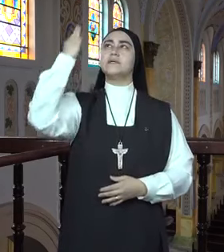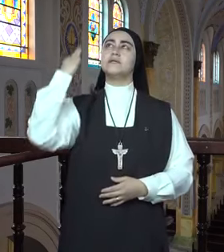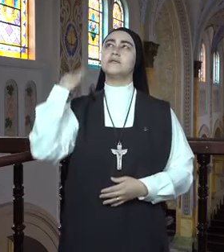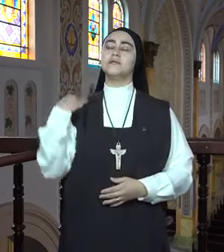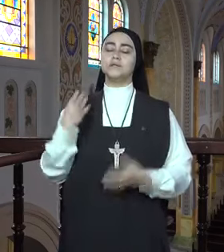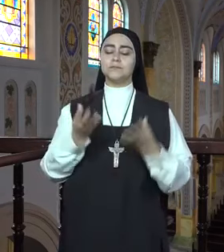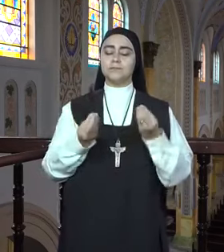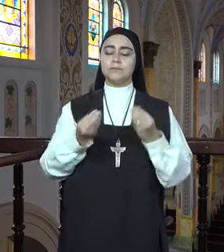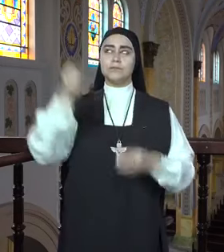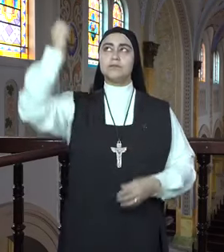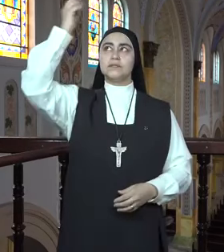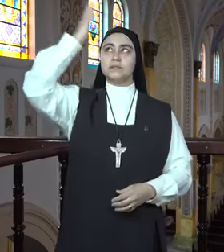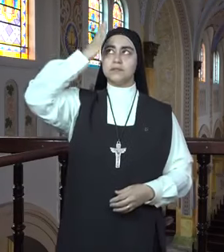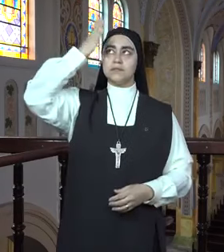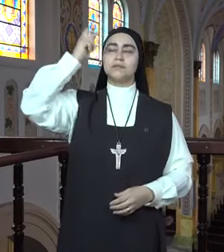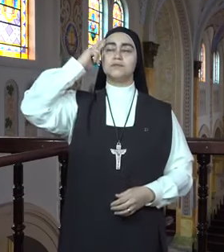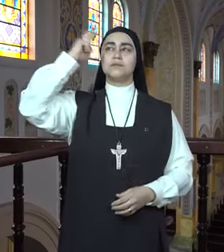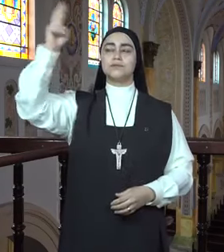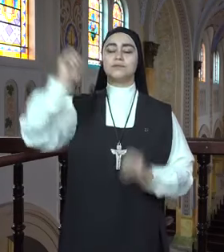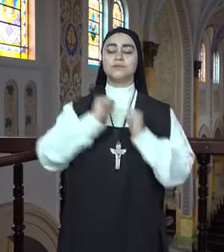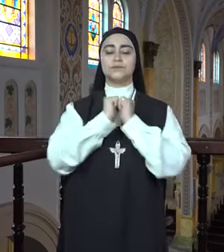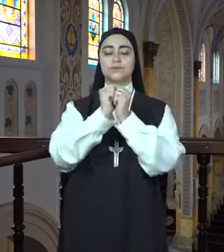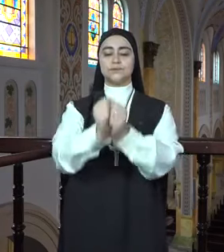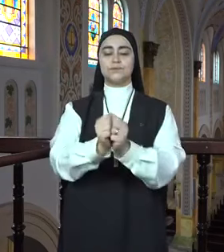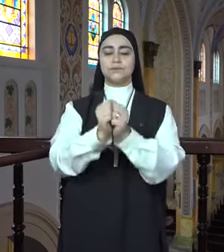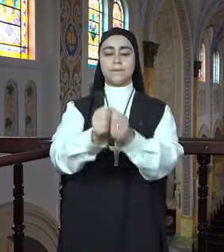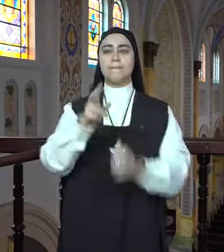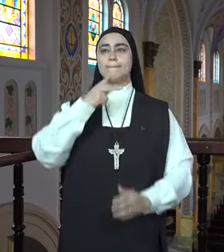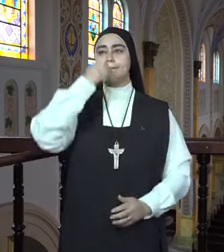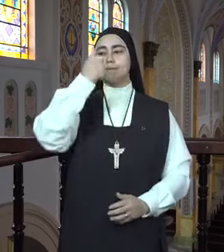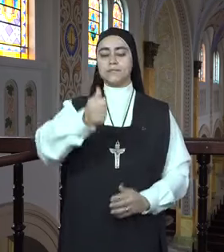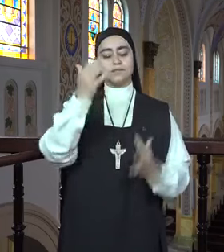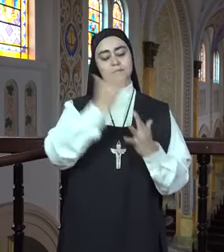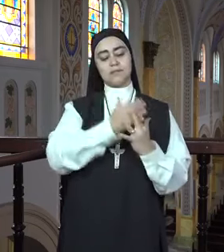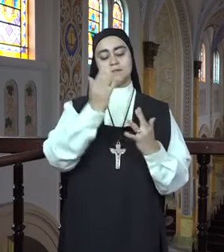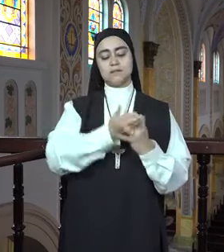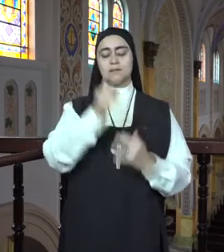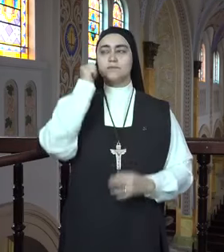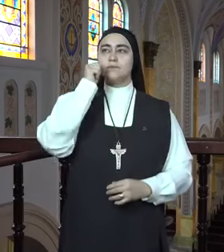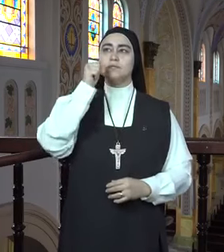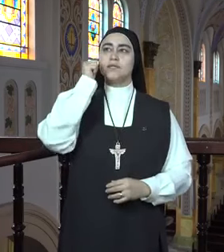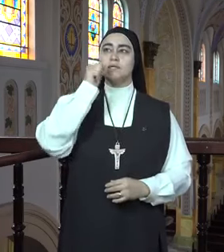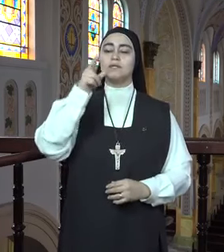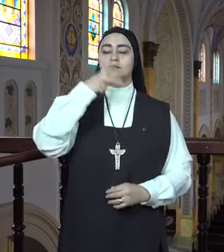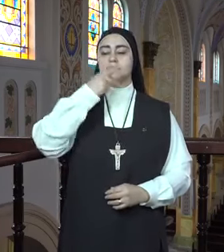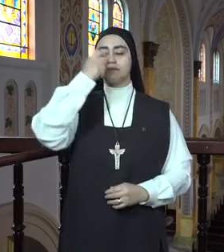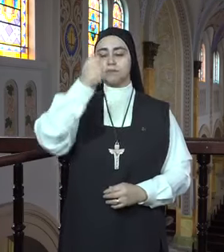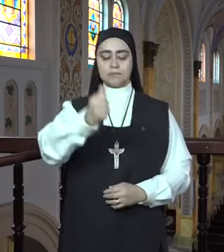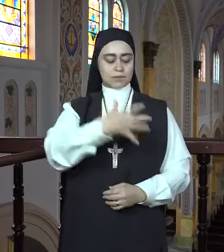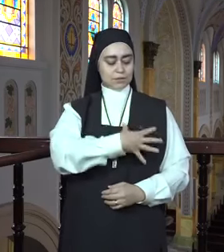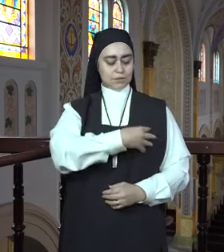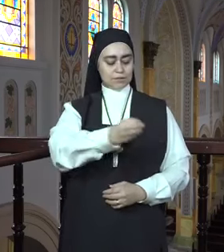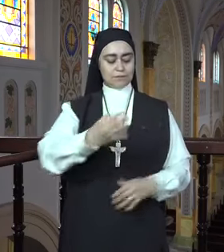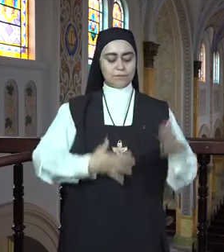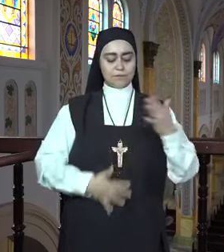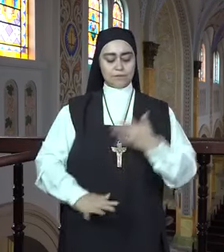Ave Maria, cheia de graça, o Senhor é convosco. Bendita sois vós entre as mulheres, e bendito